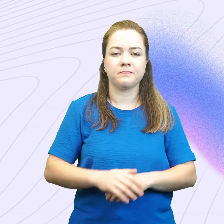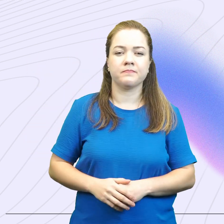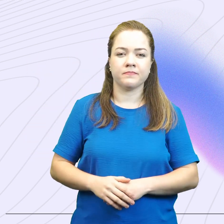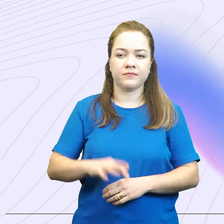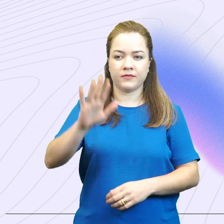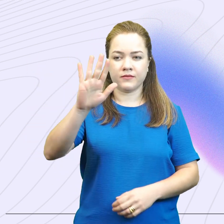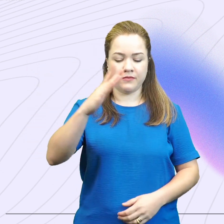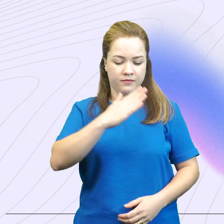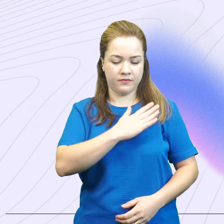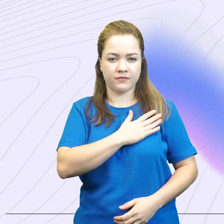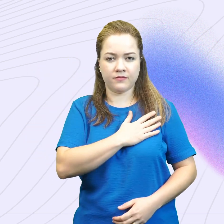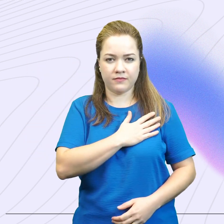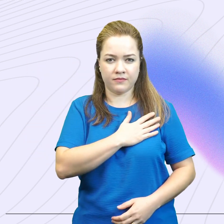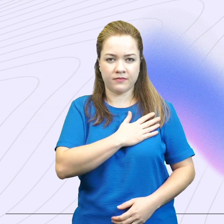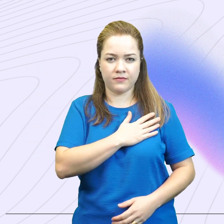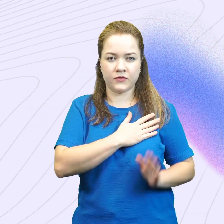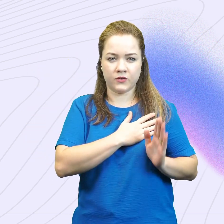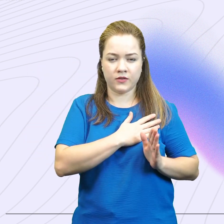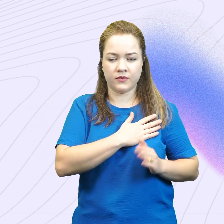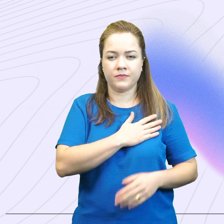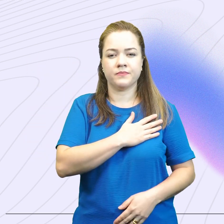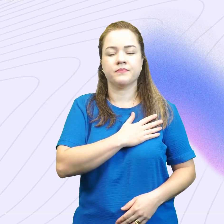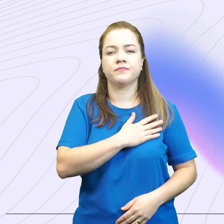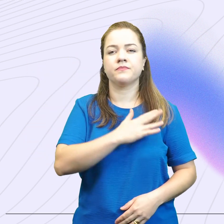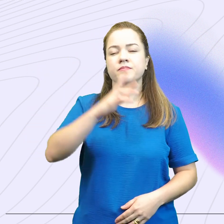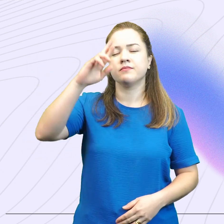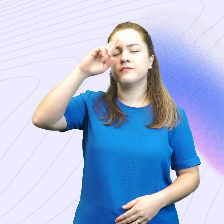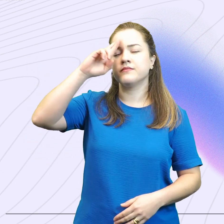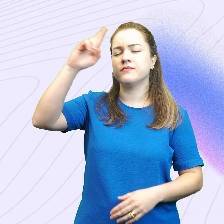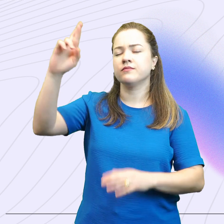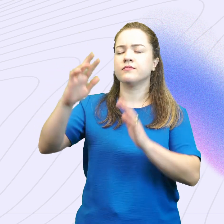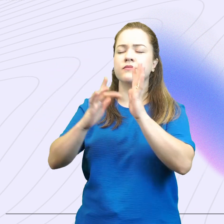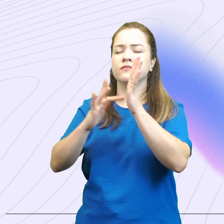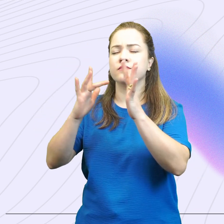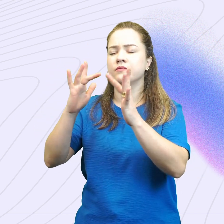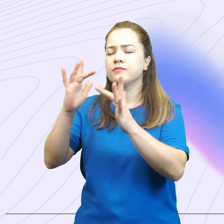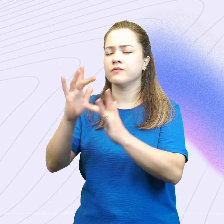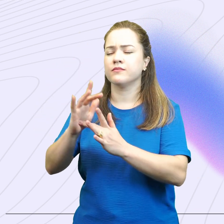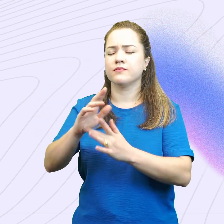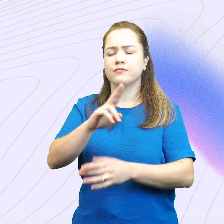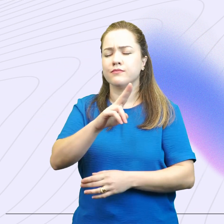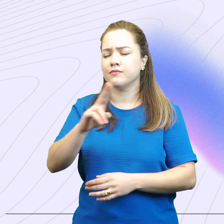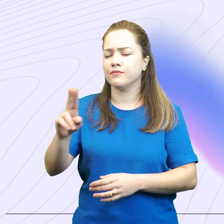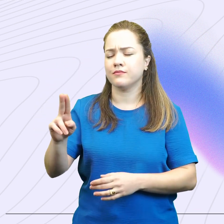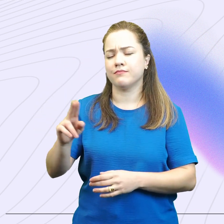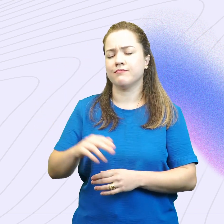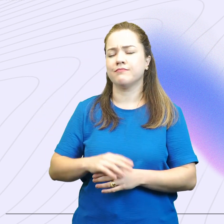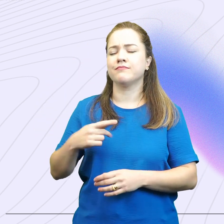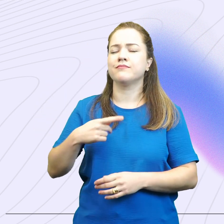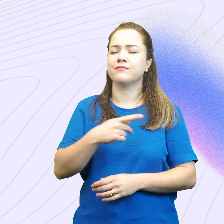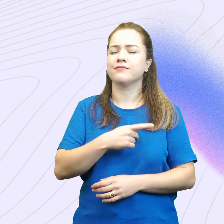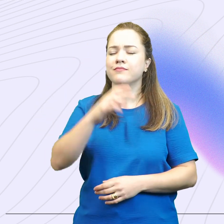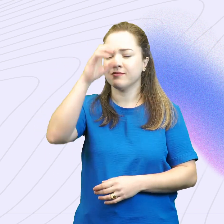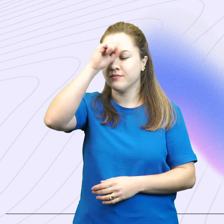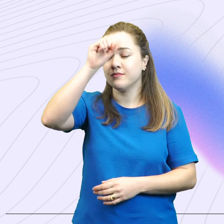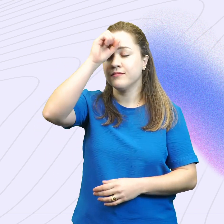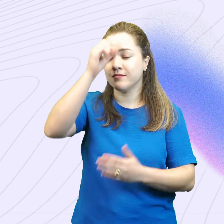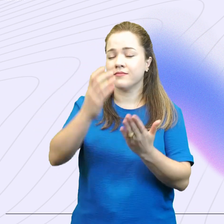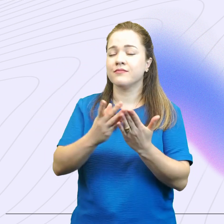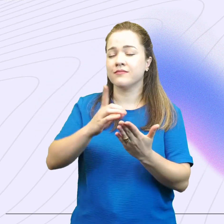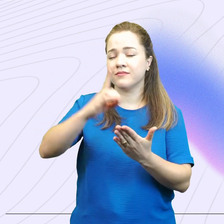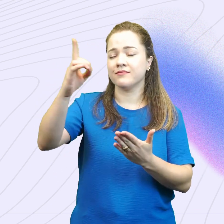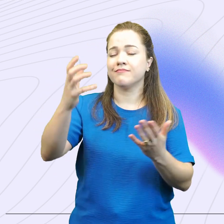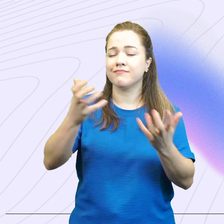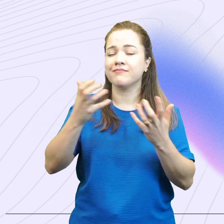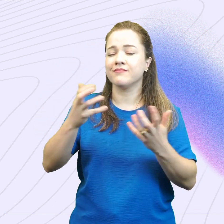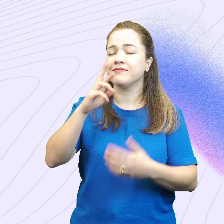seu coração, deixa eu orar pela sua vida. Senhor, em nome de Jesus, nós ouvimos aqui da sua palavra, e queremos, ó